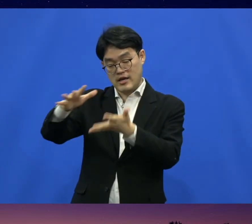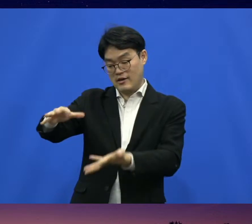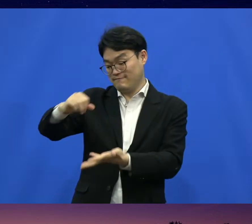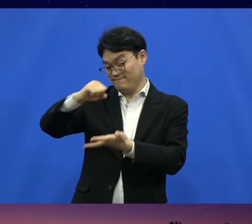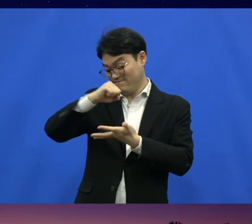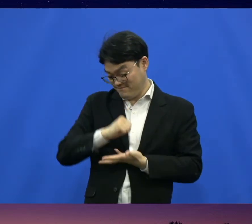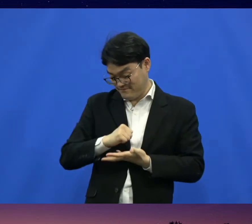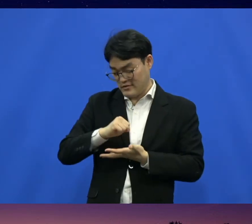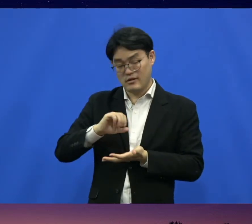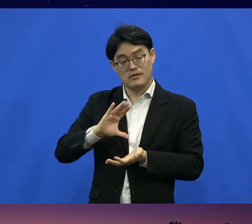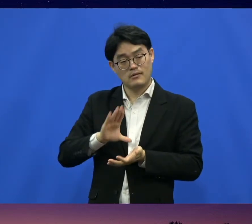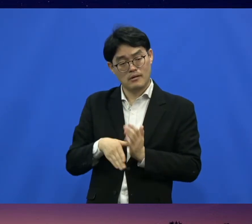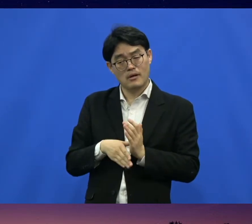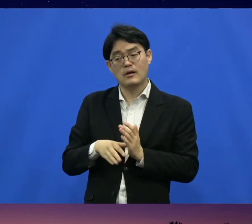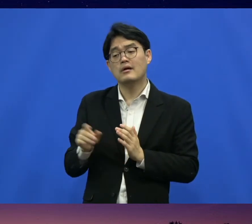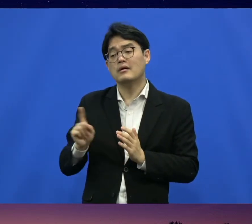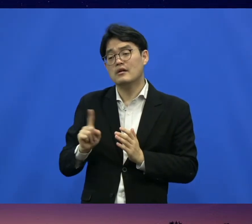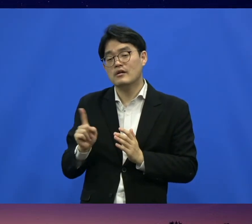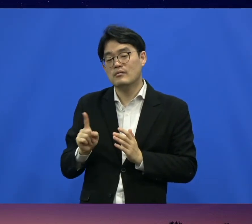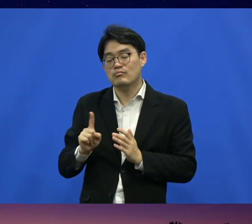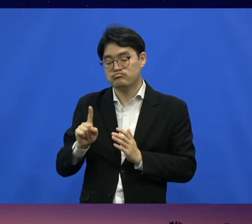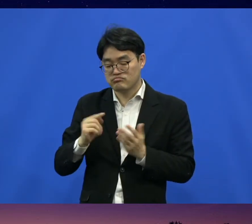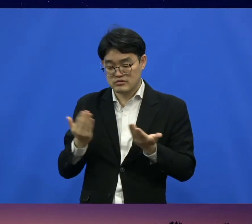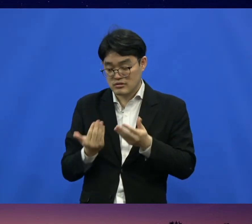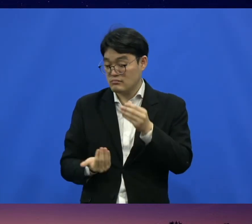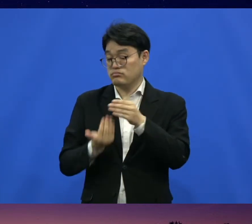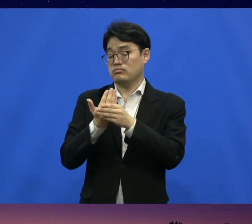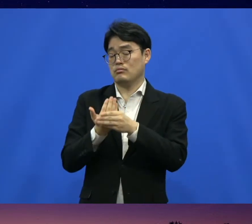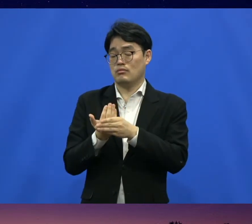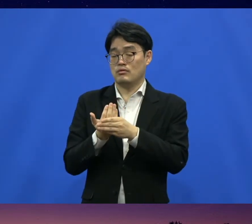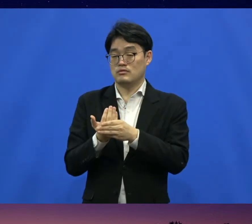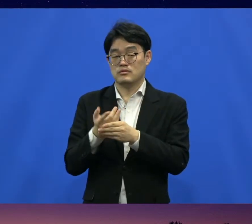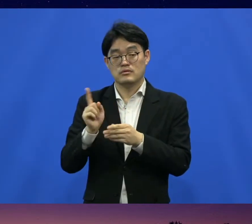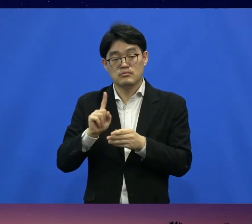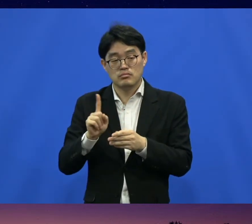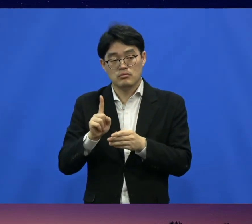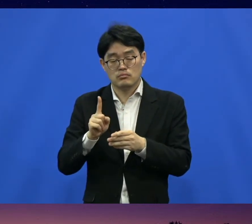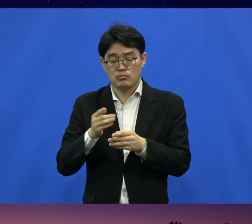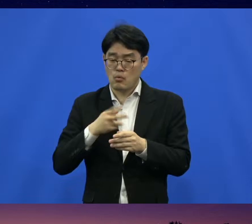그는 아무 예측할 수가 없었습니다.